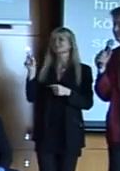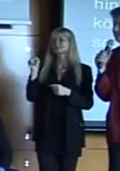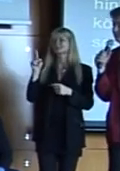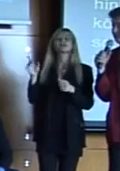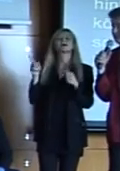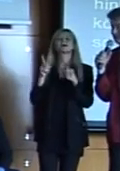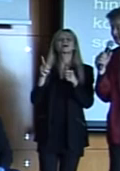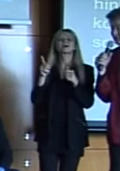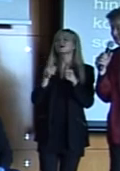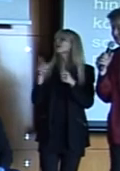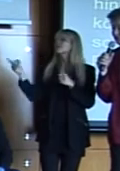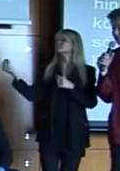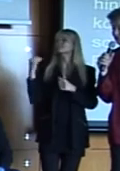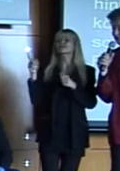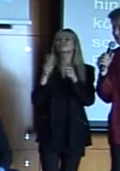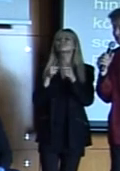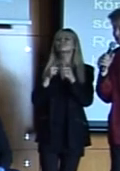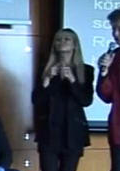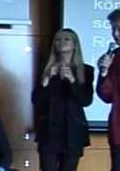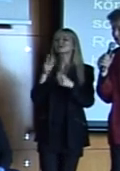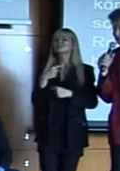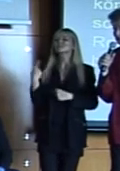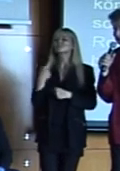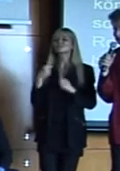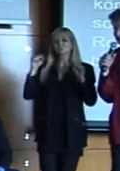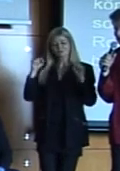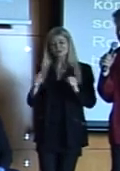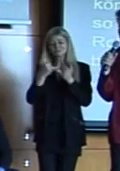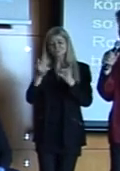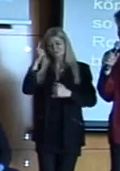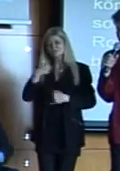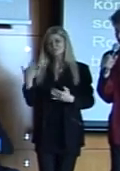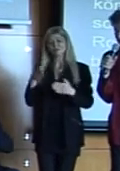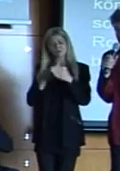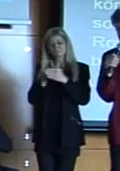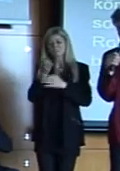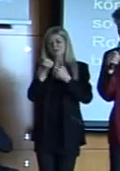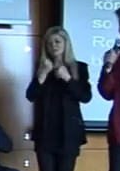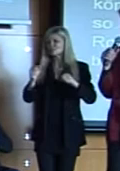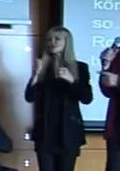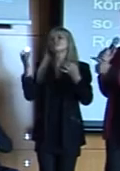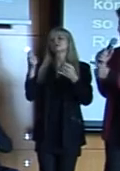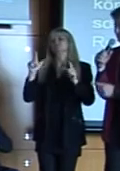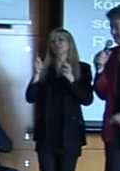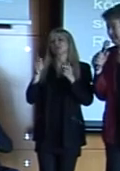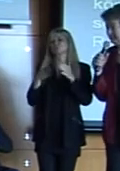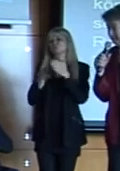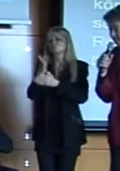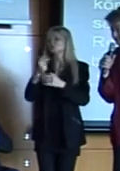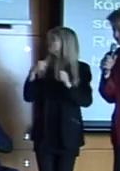wollten, Dankeschön, wenn wir könnten, wie wir wollten, barrierefrei ein Leben lang. Ich kann nämlich das nicht